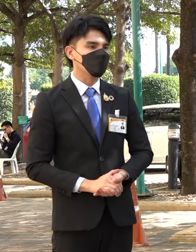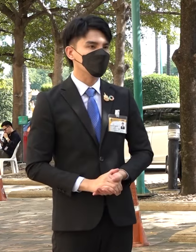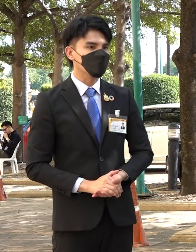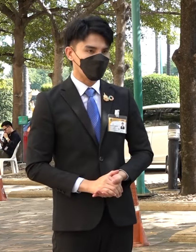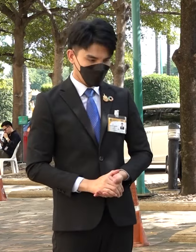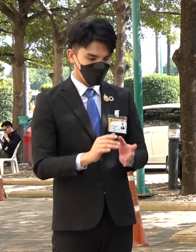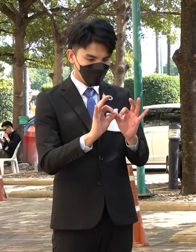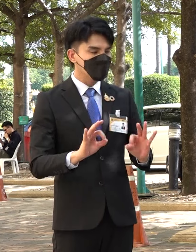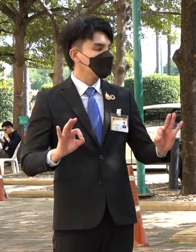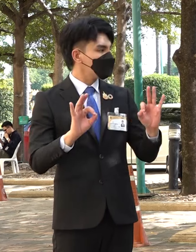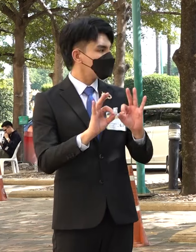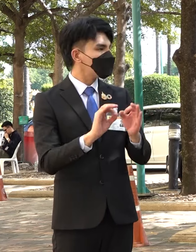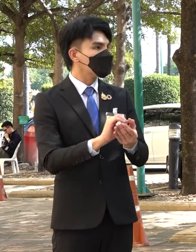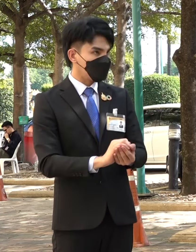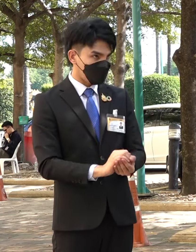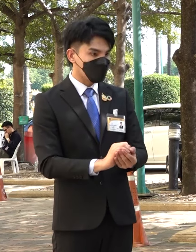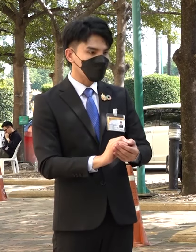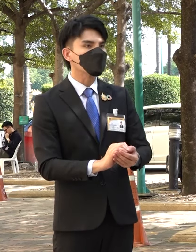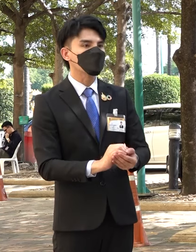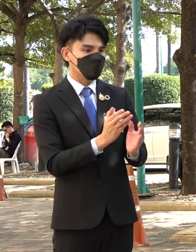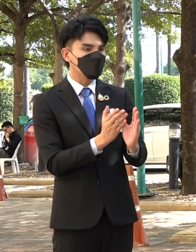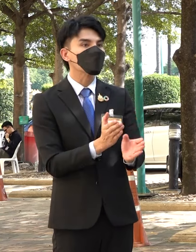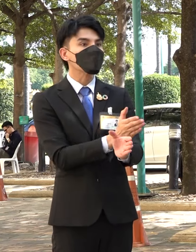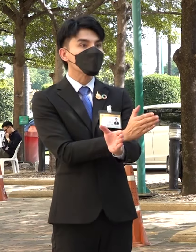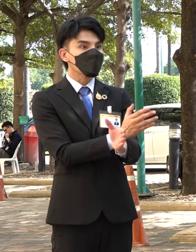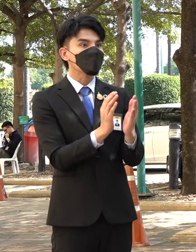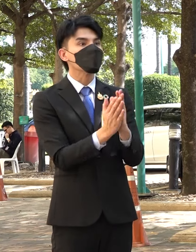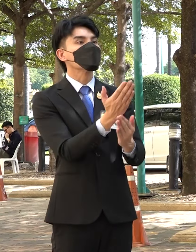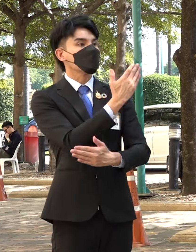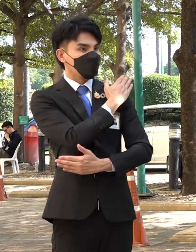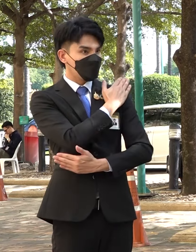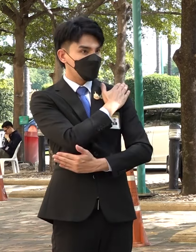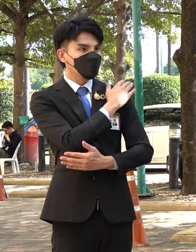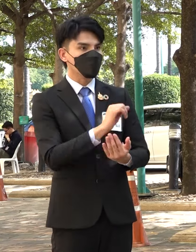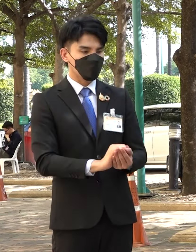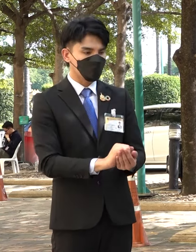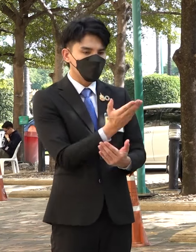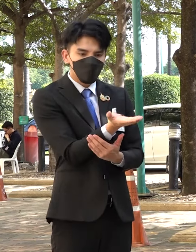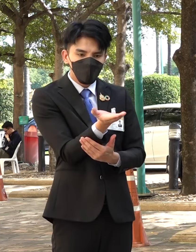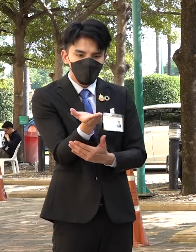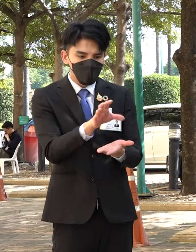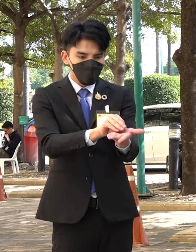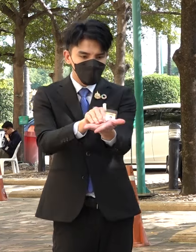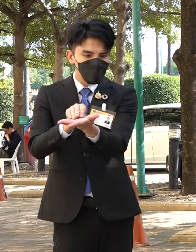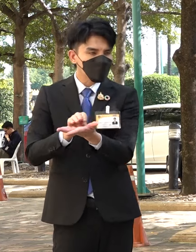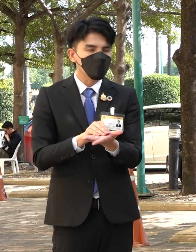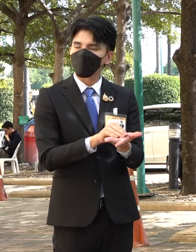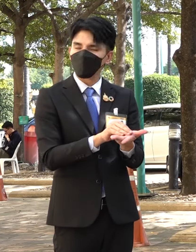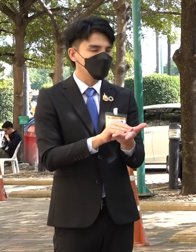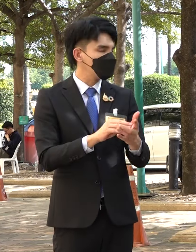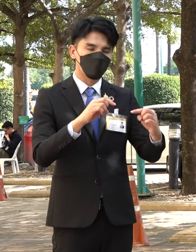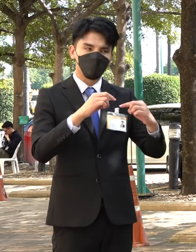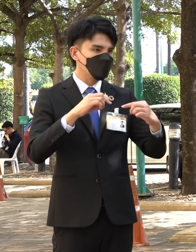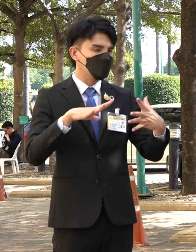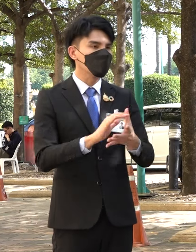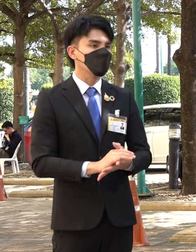บนี้โดยเฉพาะอย่างยิ่งการใช้สถานะก่อนหน้านี้ที่เป็นพระนะครับมาเรียรายเงินนั้นถือว่าเป็นสิ่งที่ไม่ควรอย่